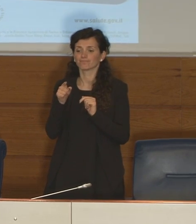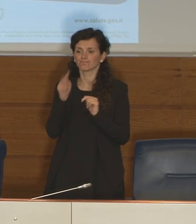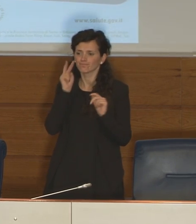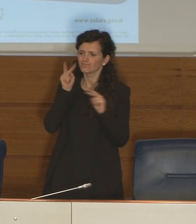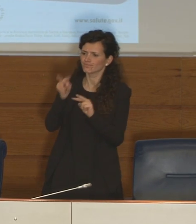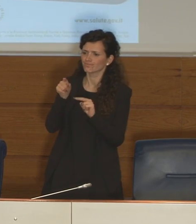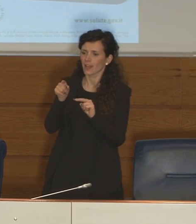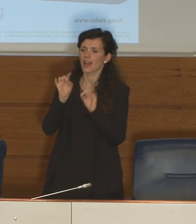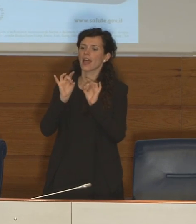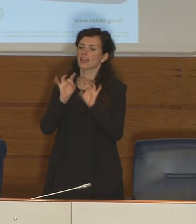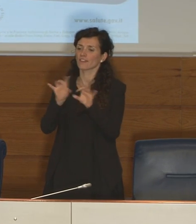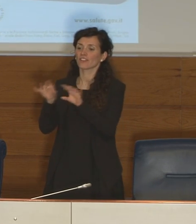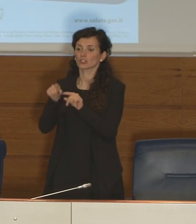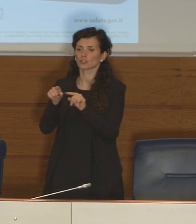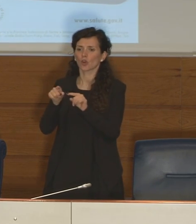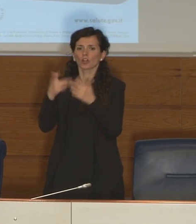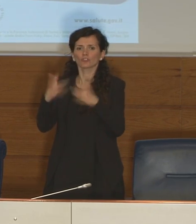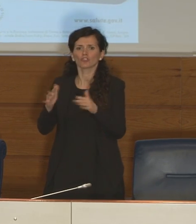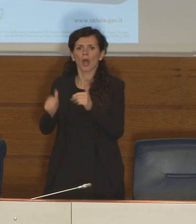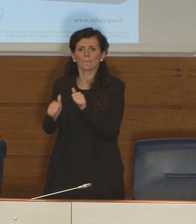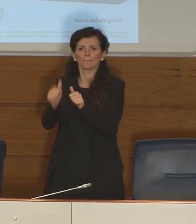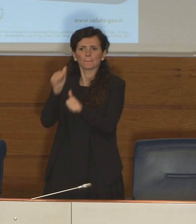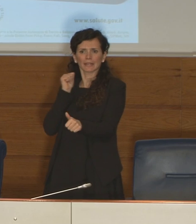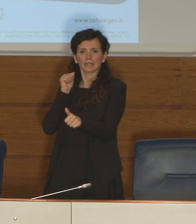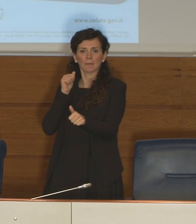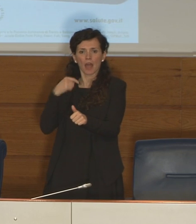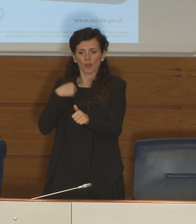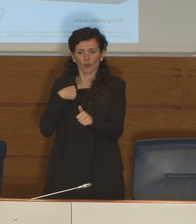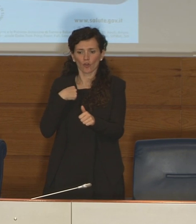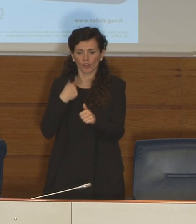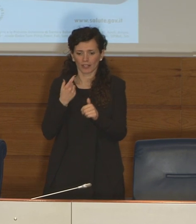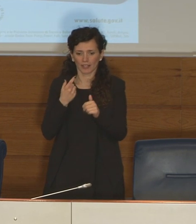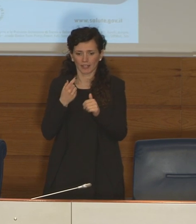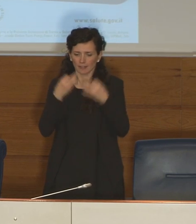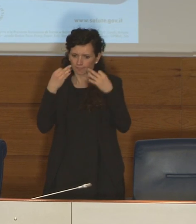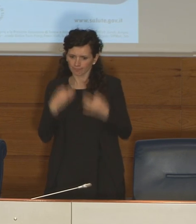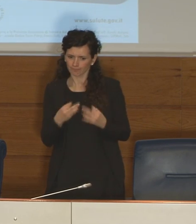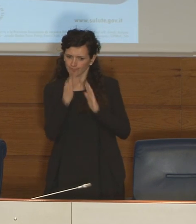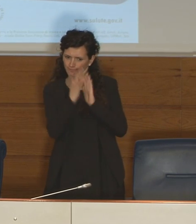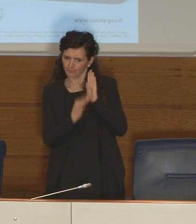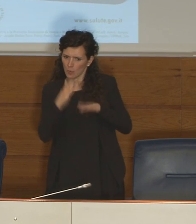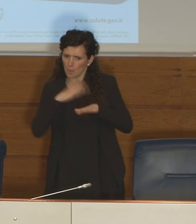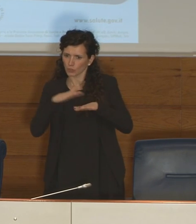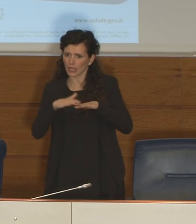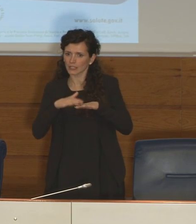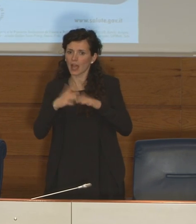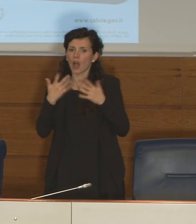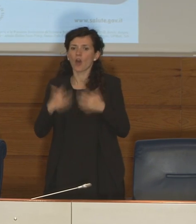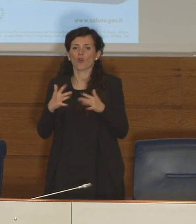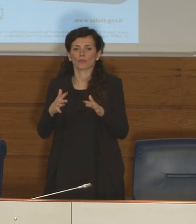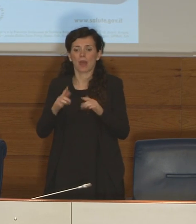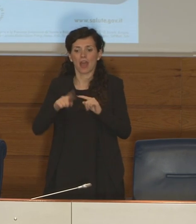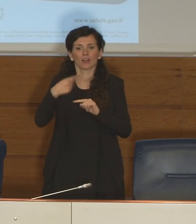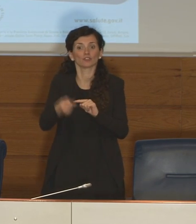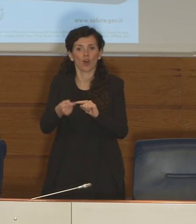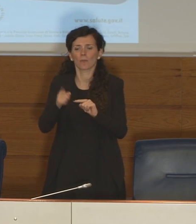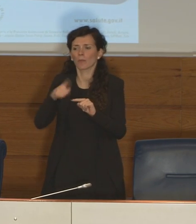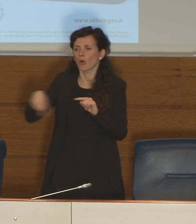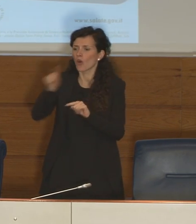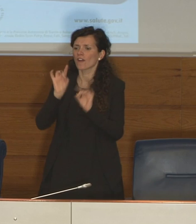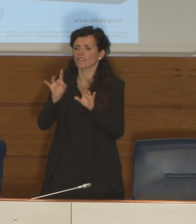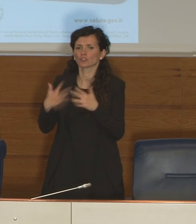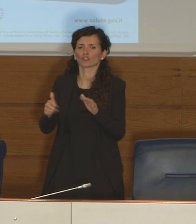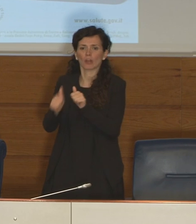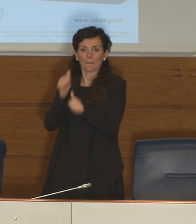l'infezione prima che adottassimo queste misure quindi è chiaro che bisogna capire l'andamento della situazione prima di